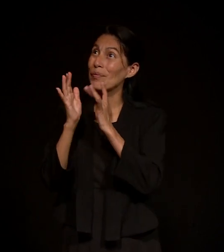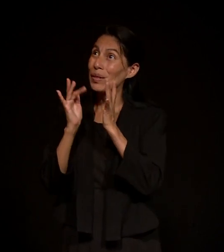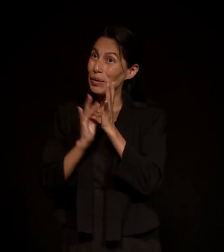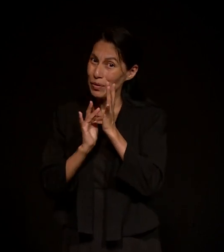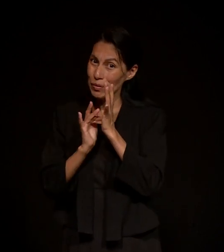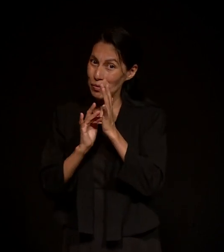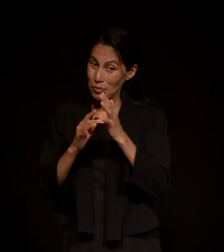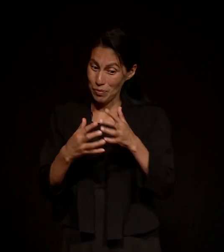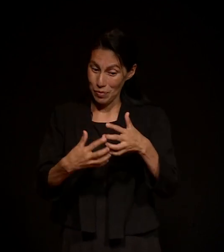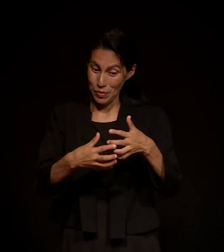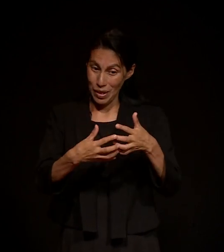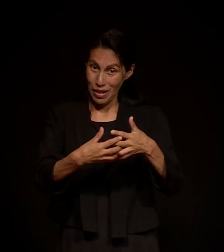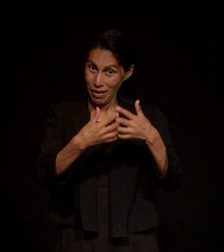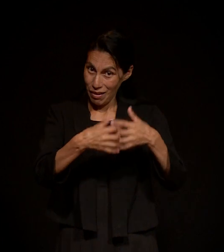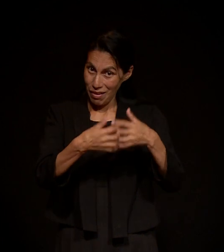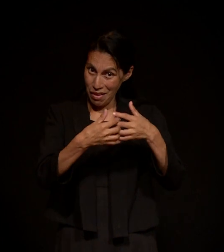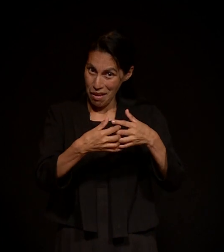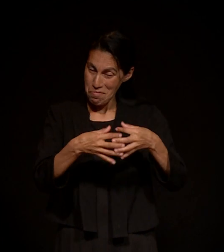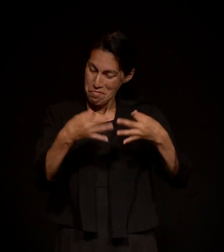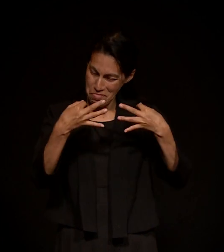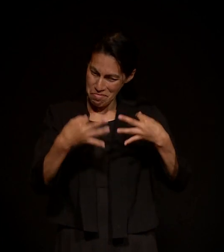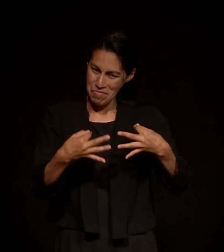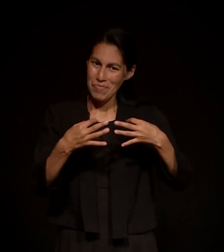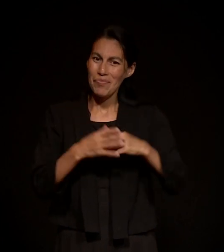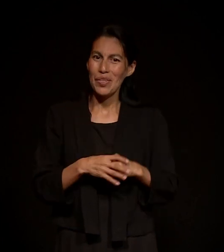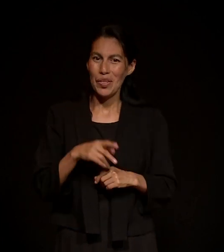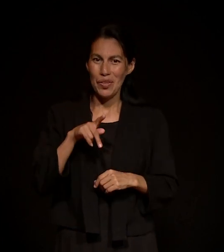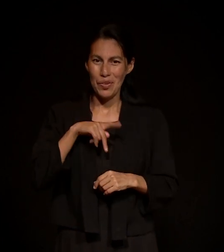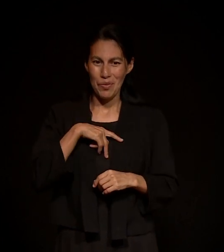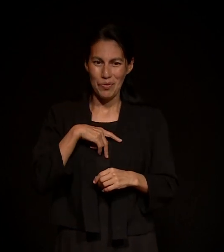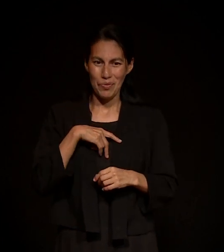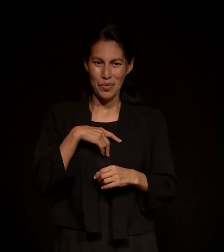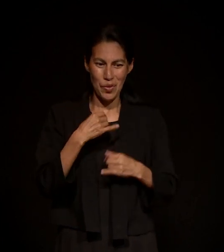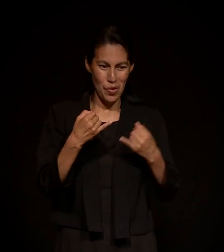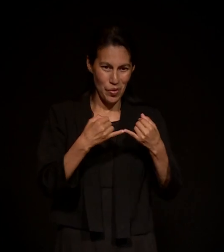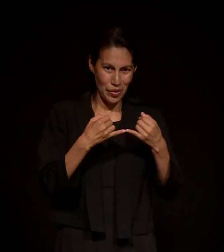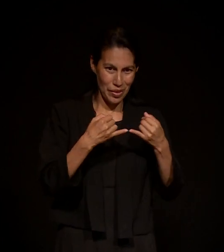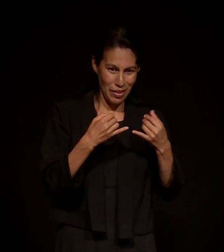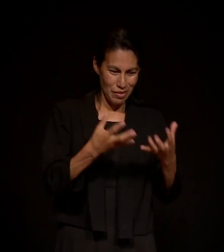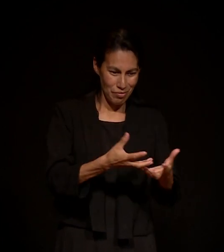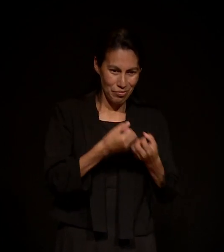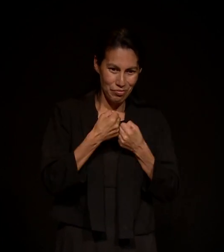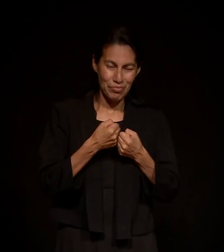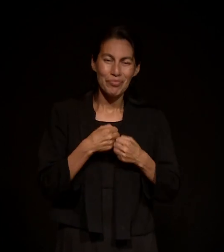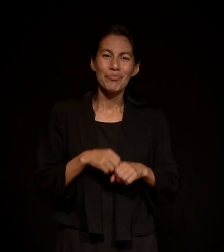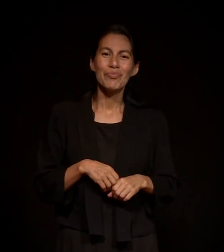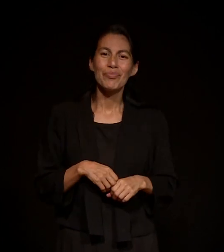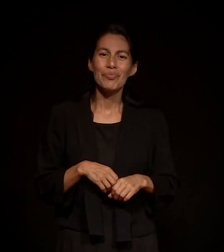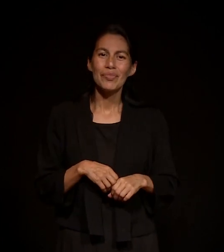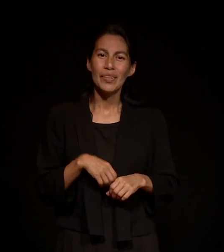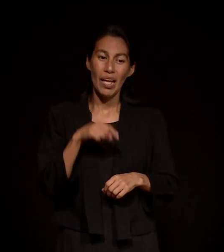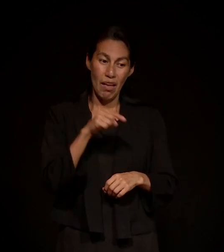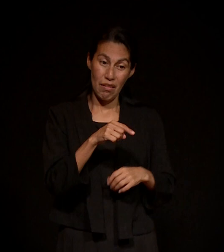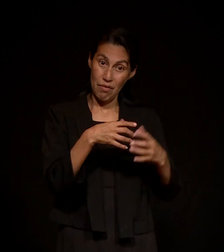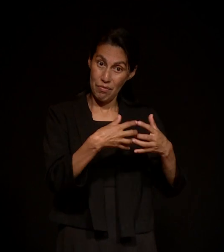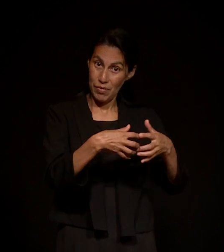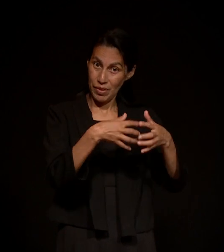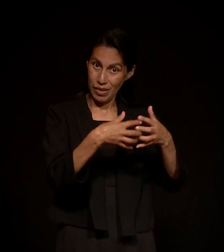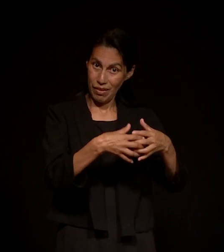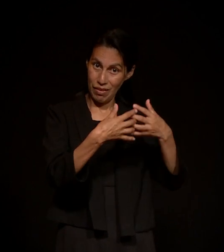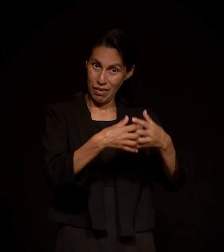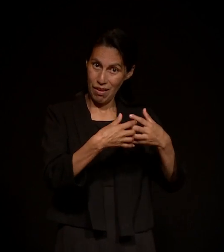iba a orar a Jesús para que la máquina funcionara y que pudiera sacar un muñeco. Ahí en la